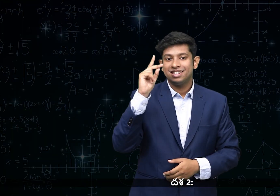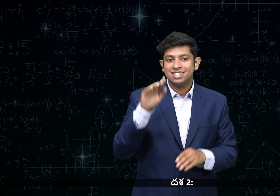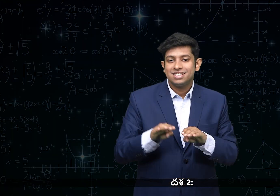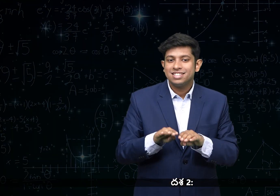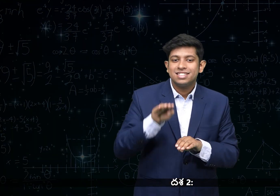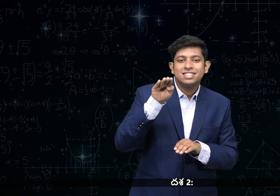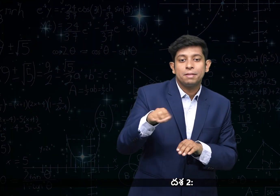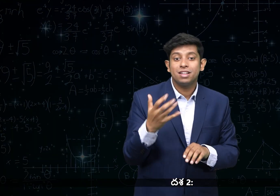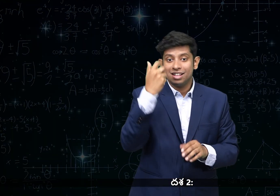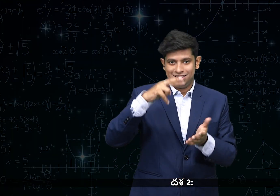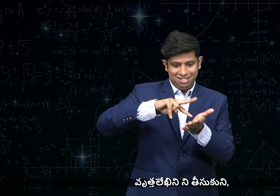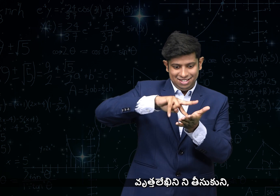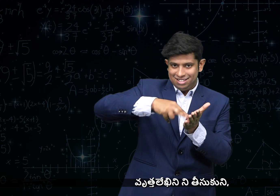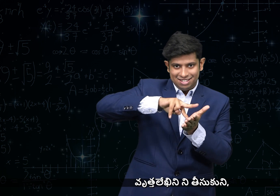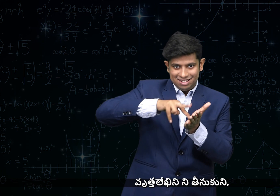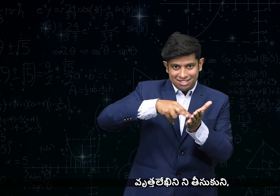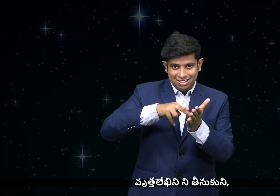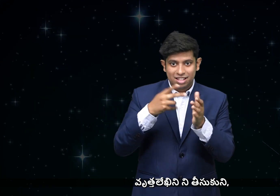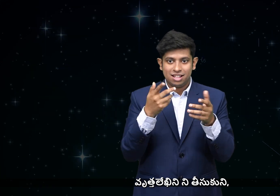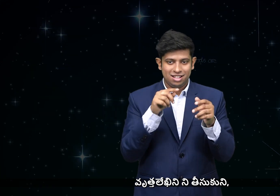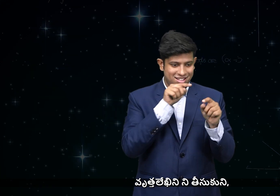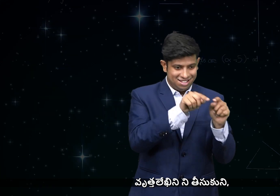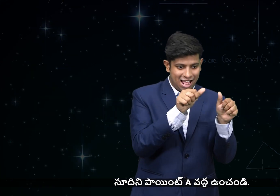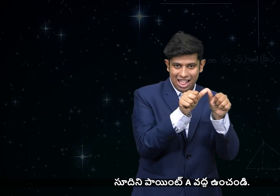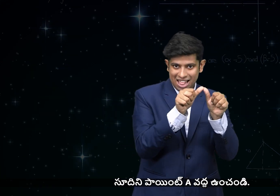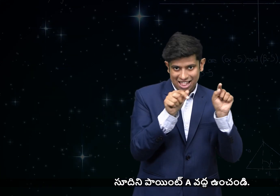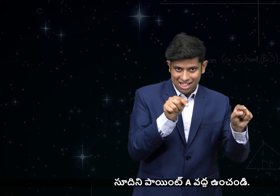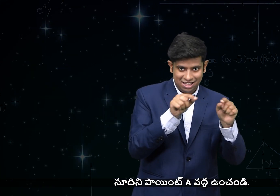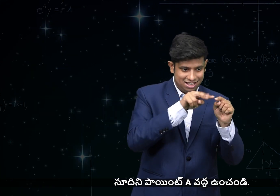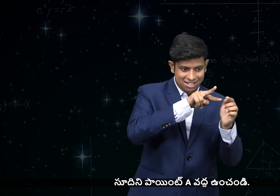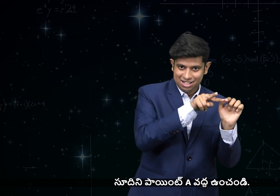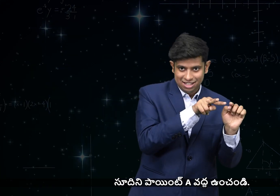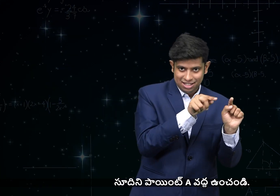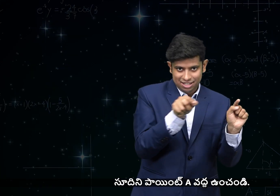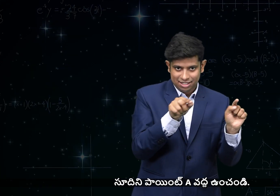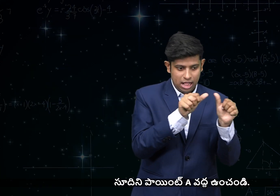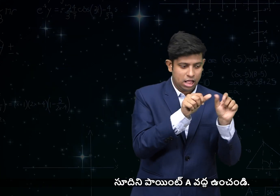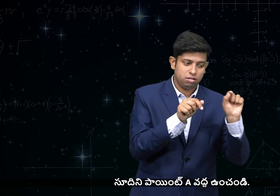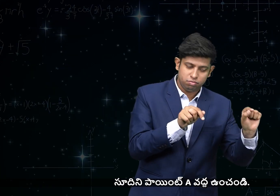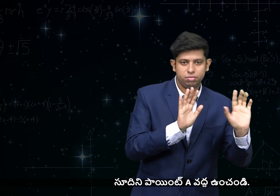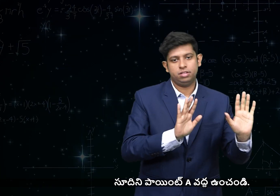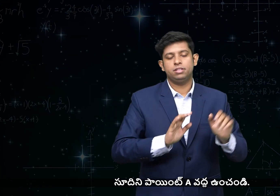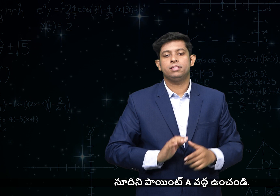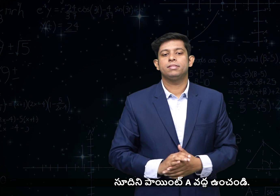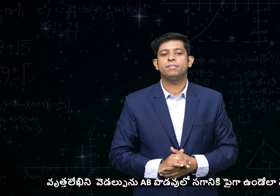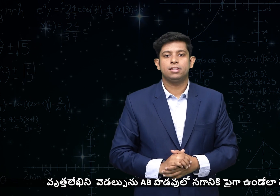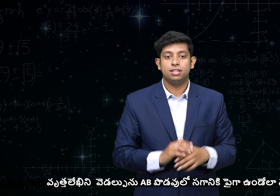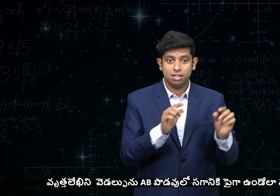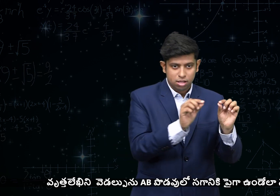దశ 2 వృత్త లేఖినిని తీసుకుని సూదిని పాయింట్ ఏ వద్ద ఉంచండి. వృత్త